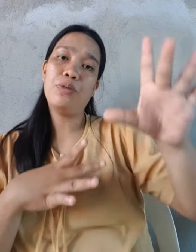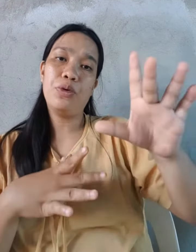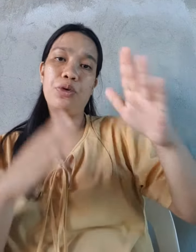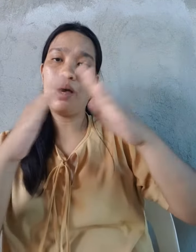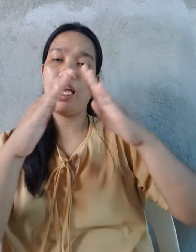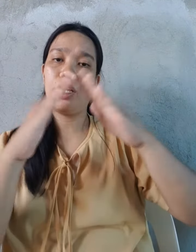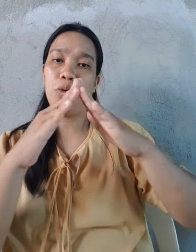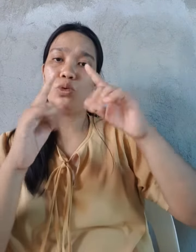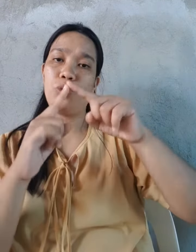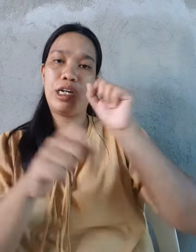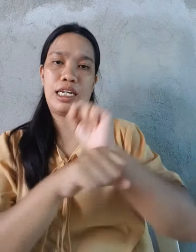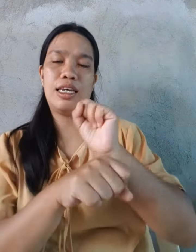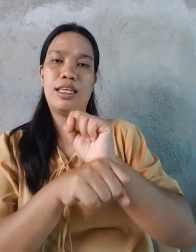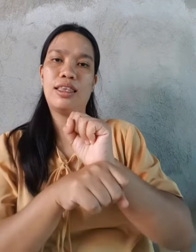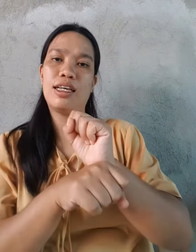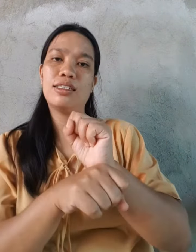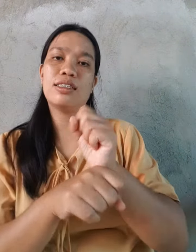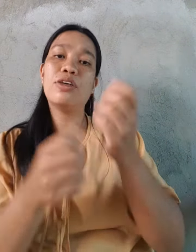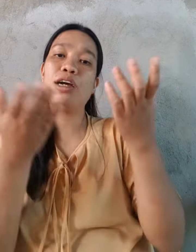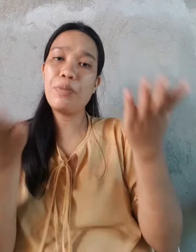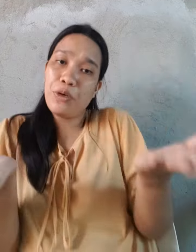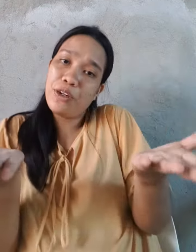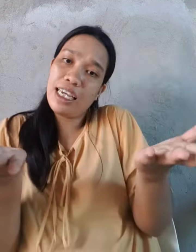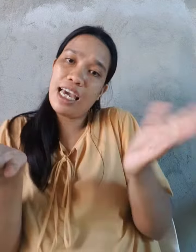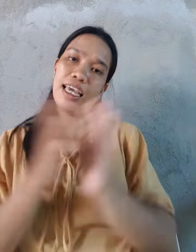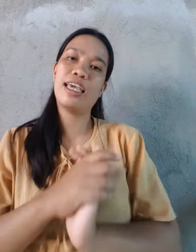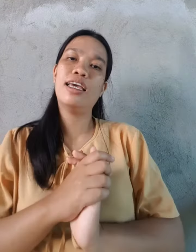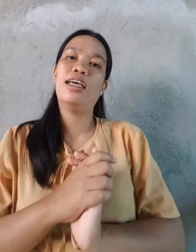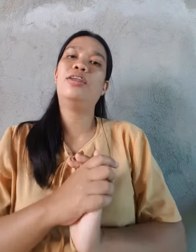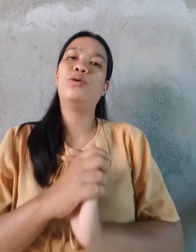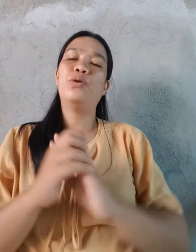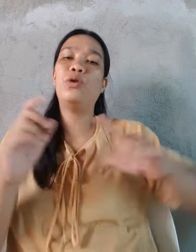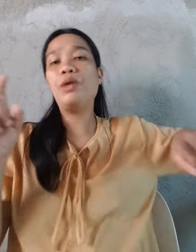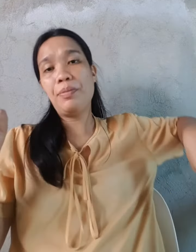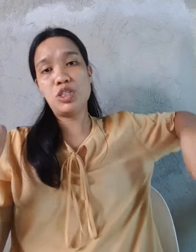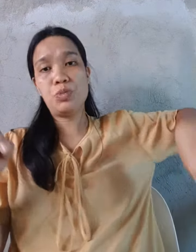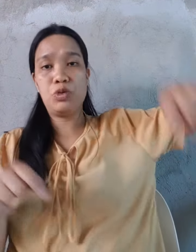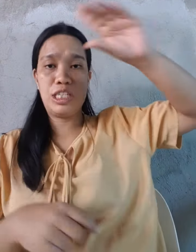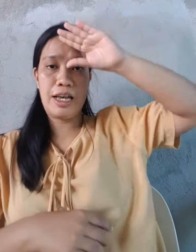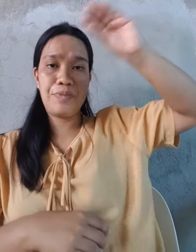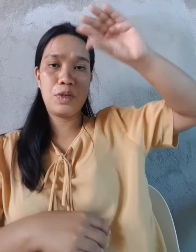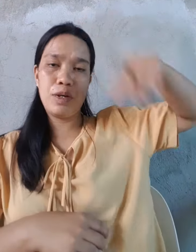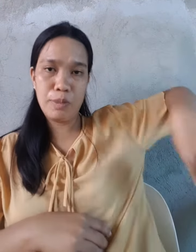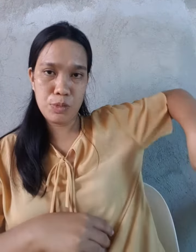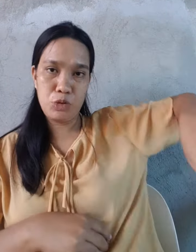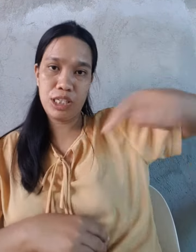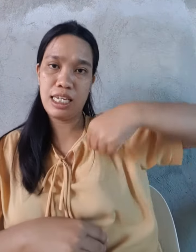po yung bahay ko to work. Tas ganoon na nga po yung nangyari nung lumagpas po siya sa